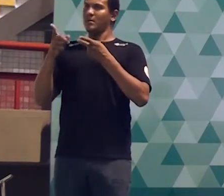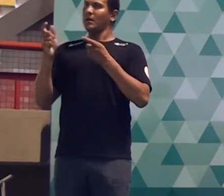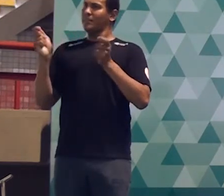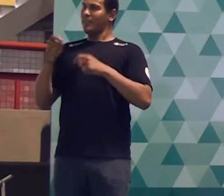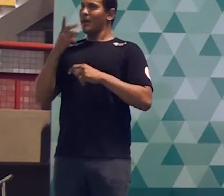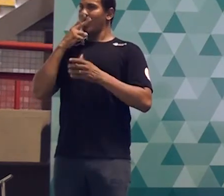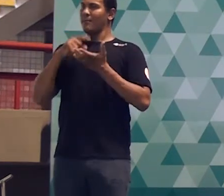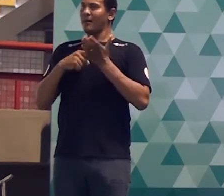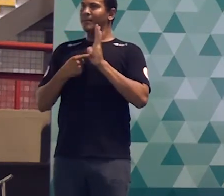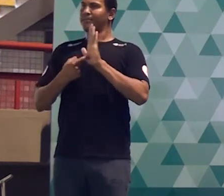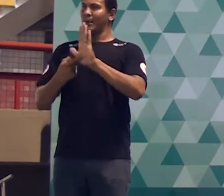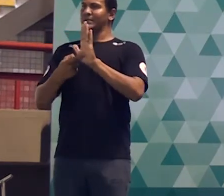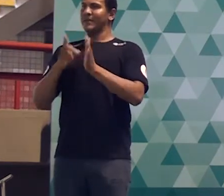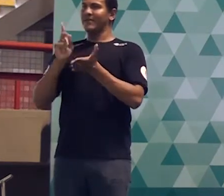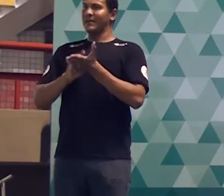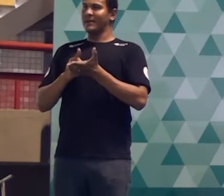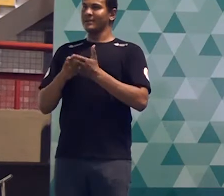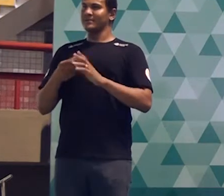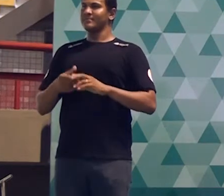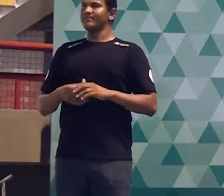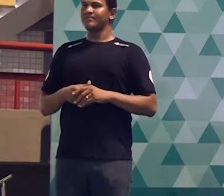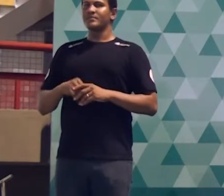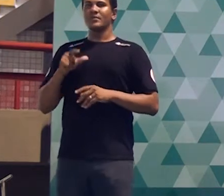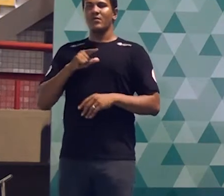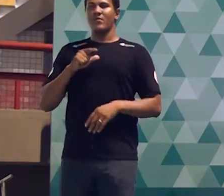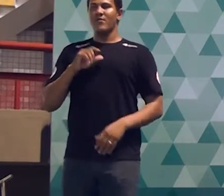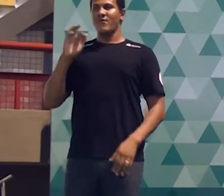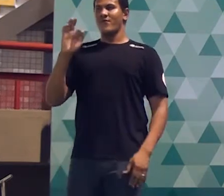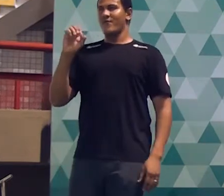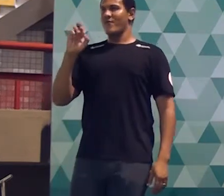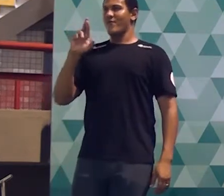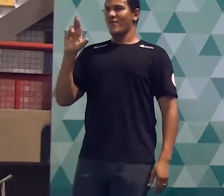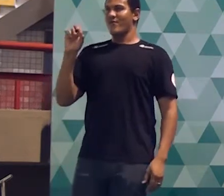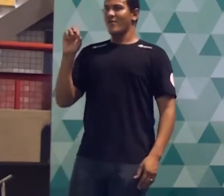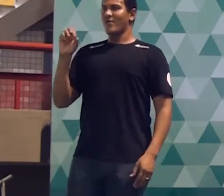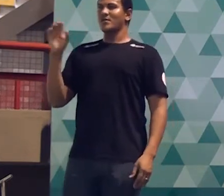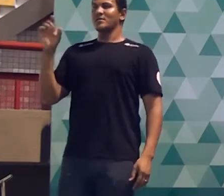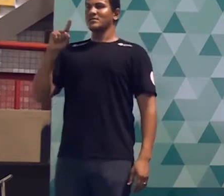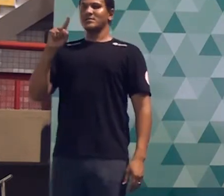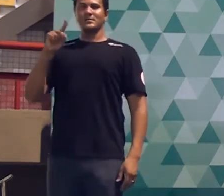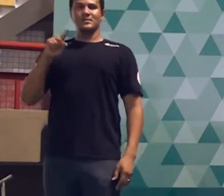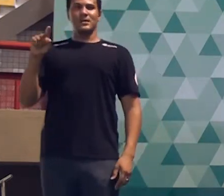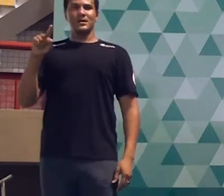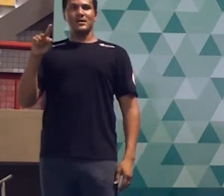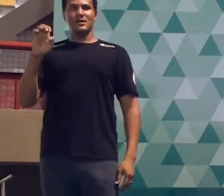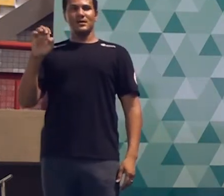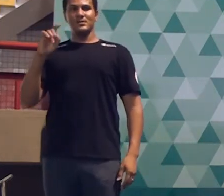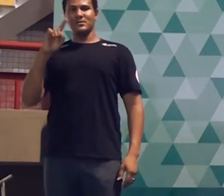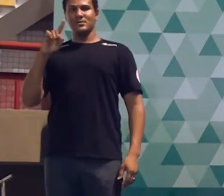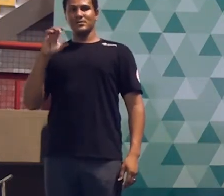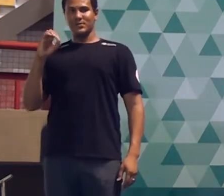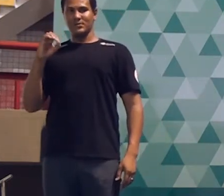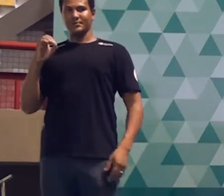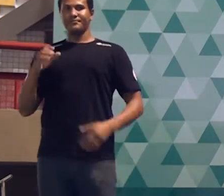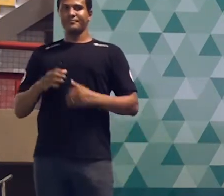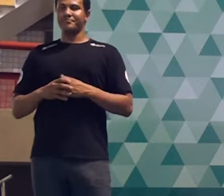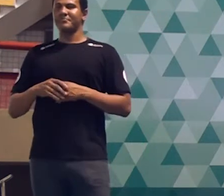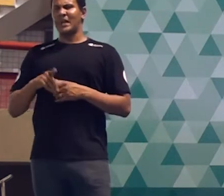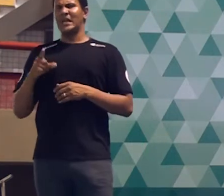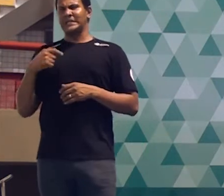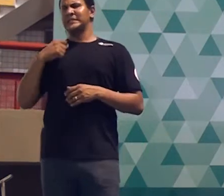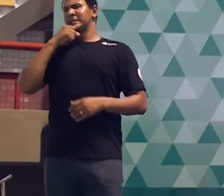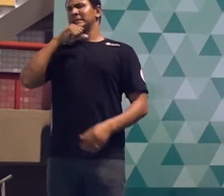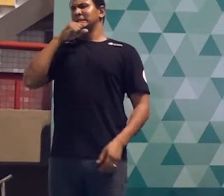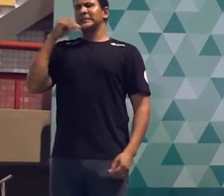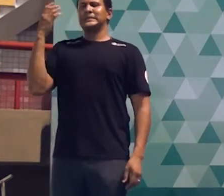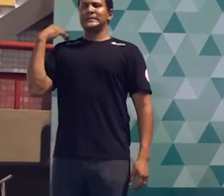gente. Né? Tem um forrozinho do Zezo, que eu não sei se vocês conhecem, é mais antigo. E eu me lembro desse